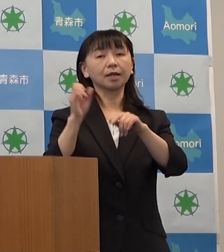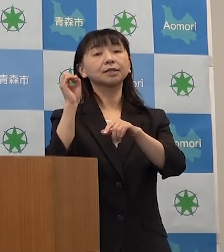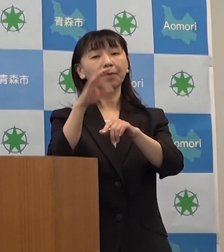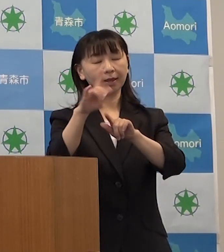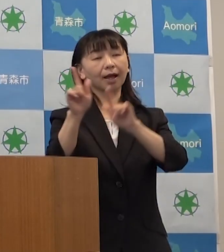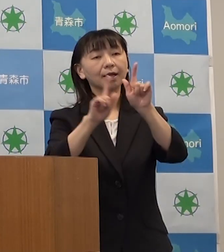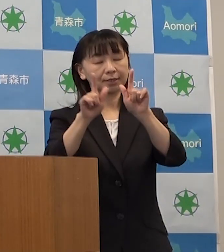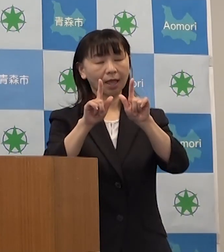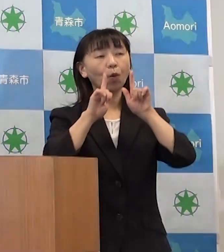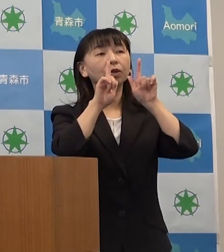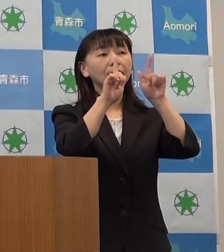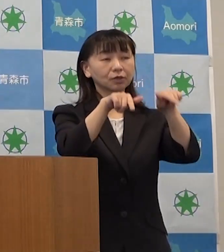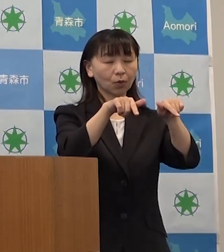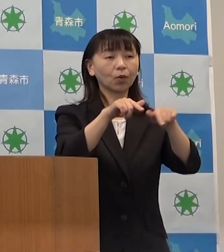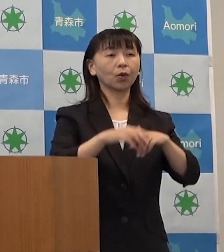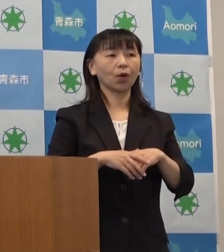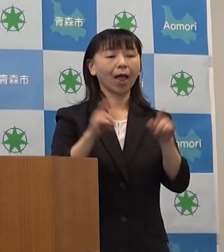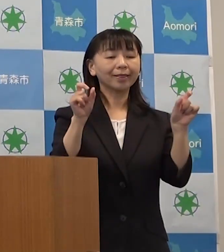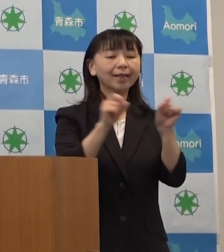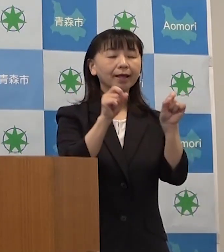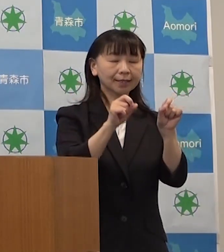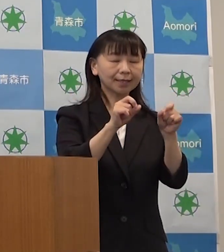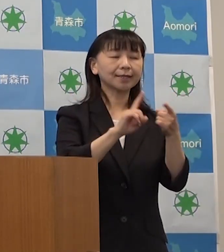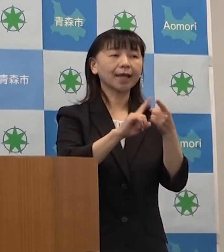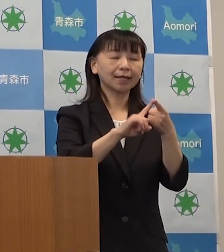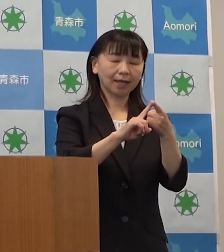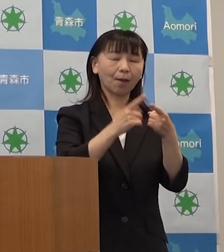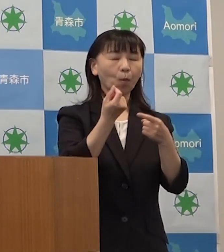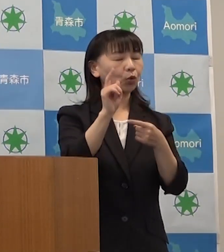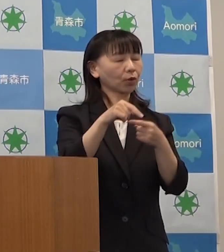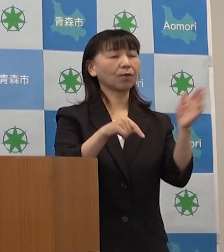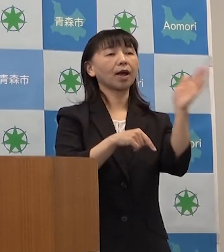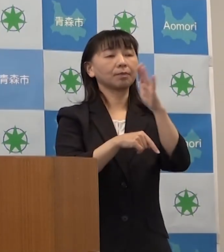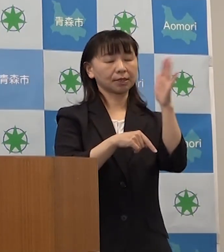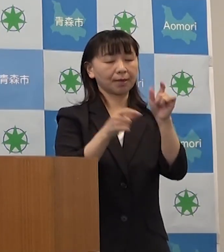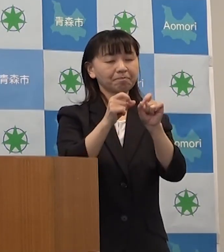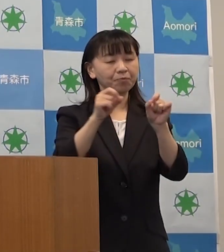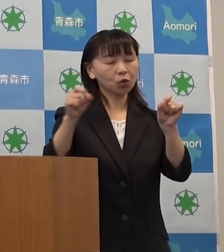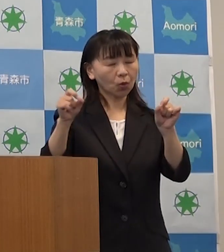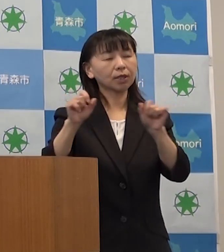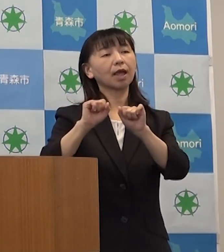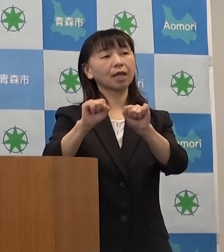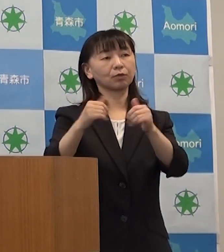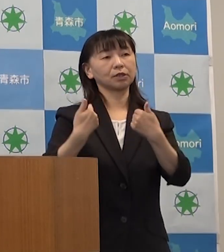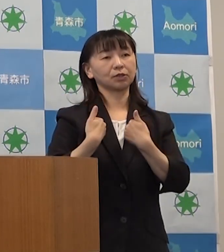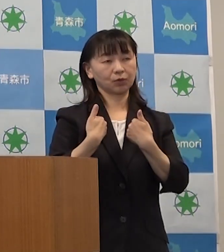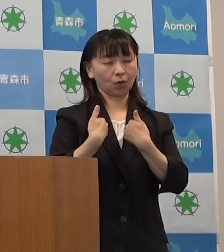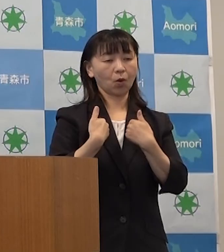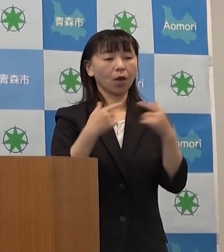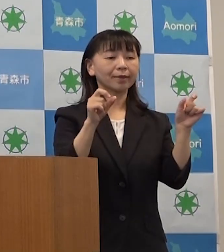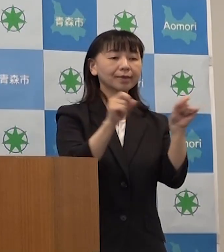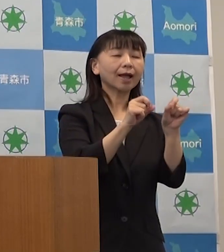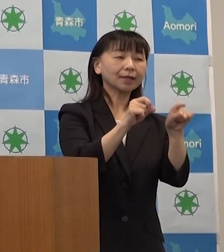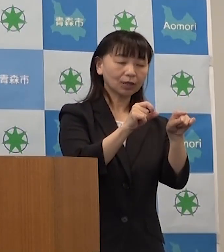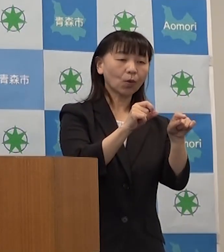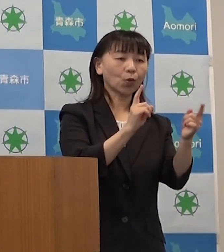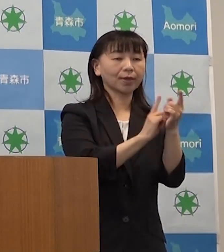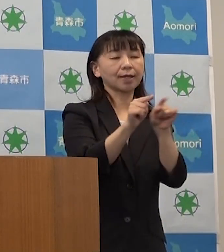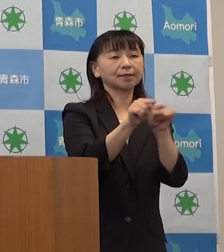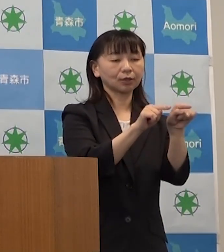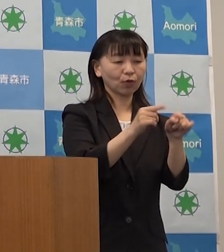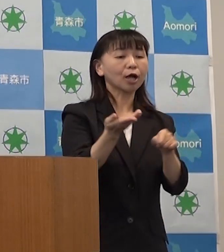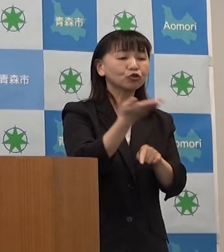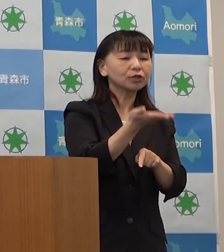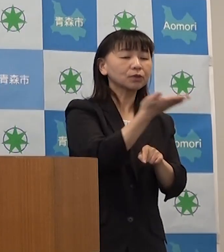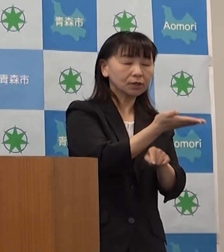、短期的なものではあまりないということになります。だから短期的な対策というのはこれからまた次々とやってい